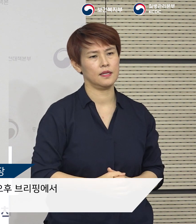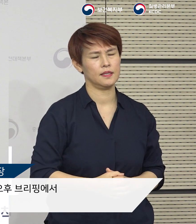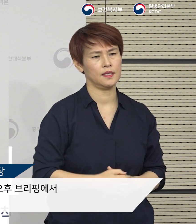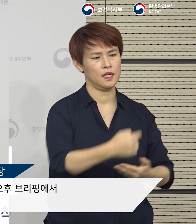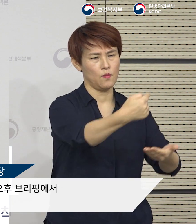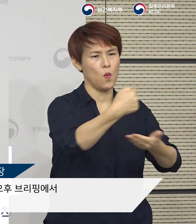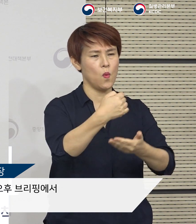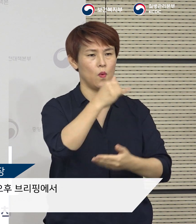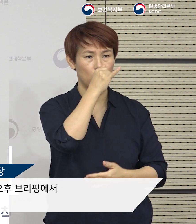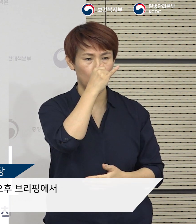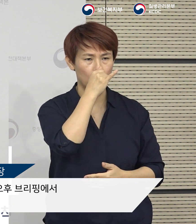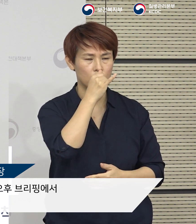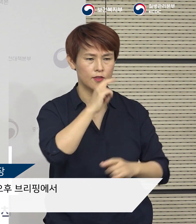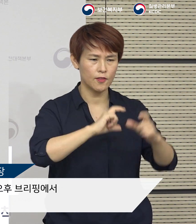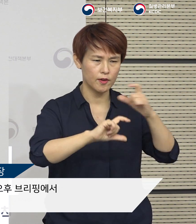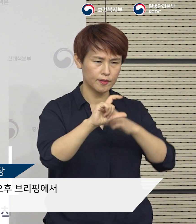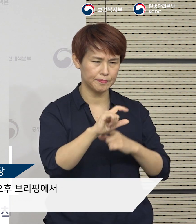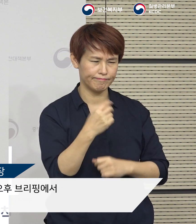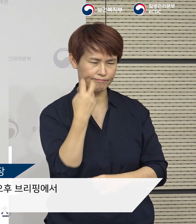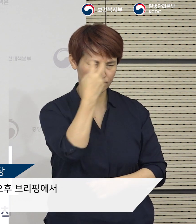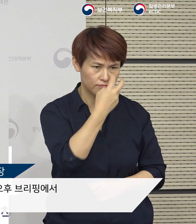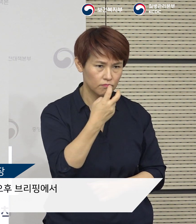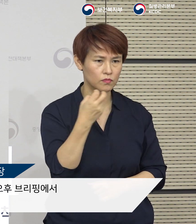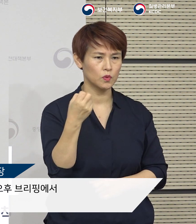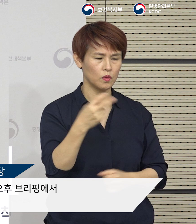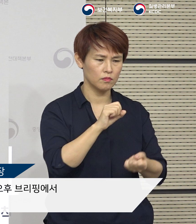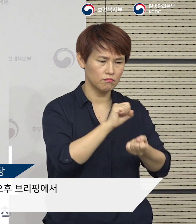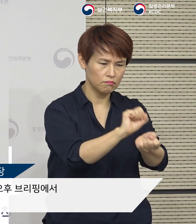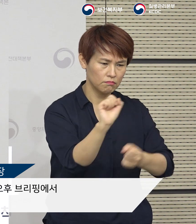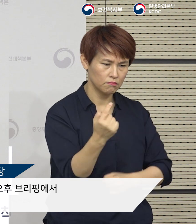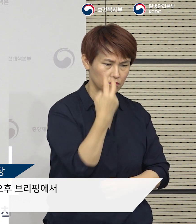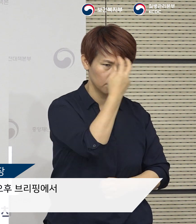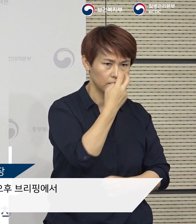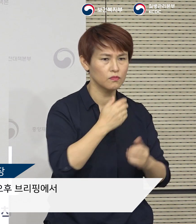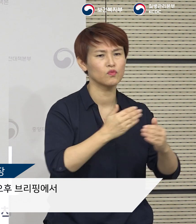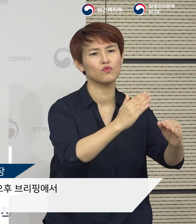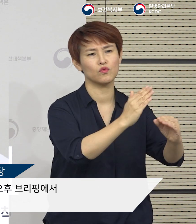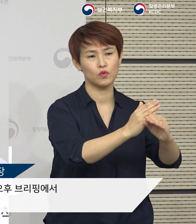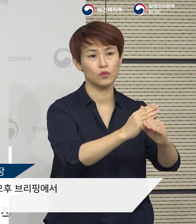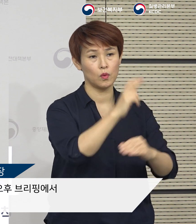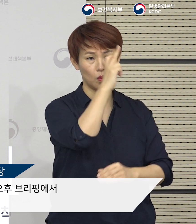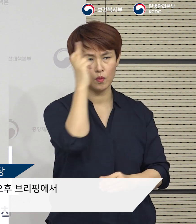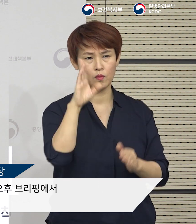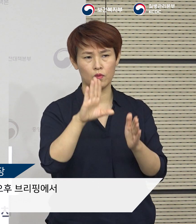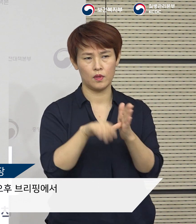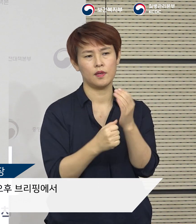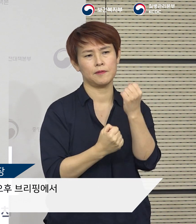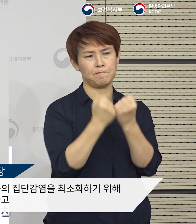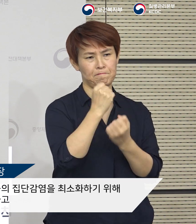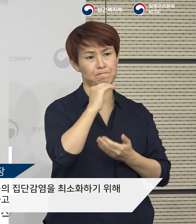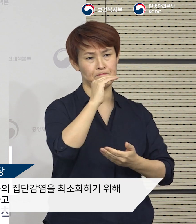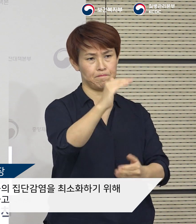추가적인 진단검사와 역학조사가 진행 중이며 오후 브리핑에서 추가 설명드릴 예정입니다.